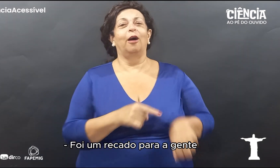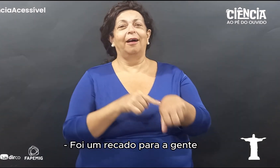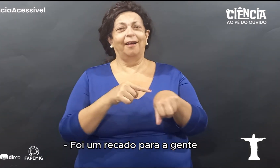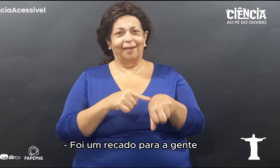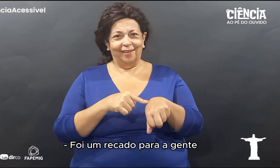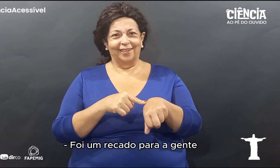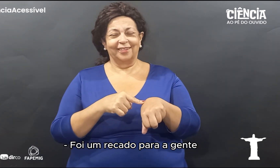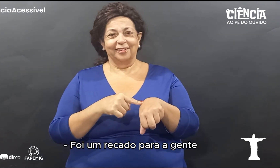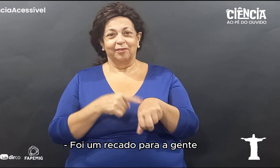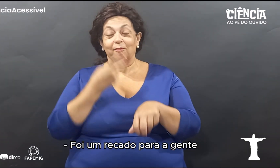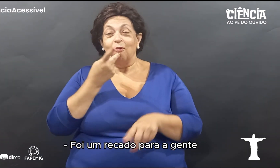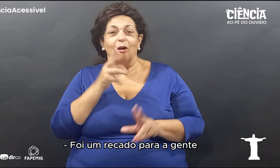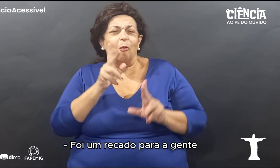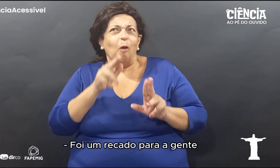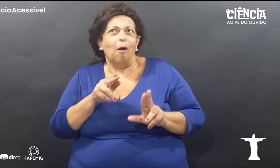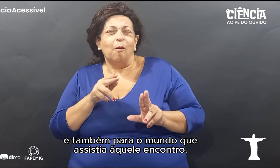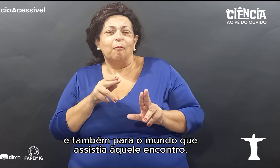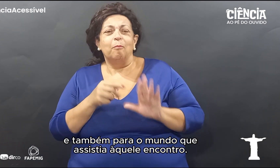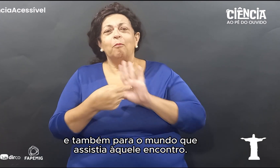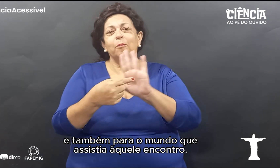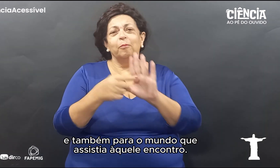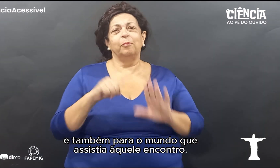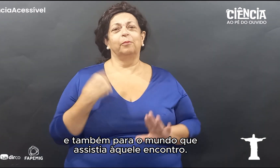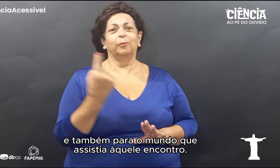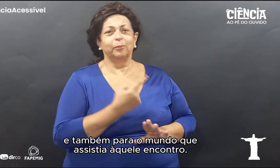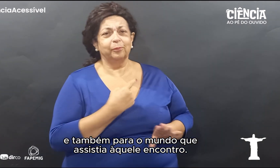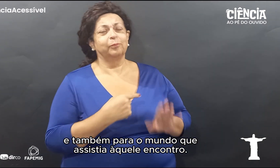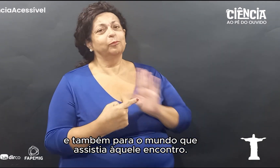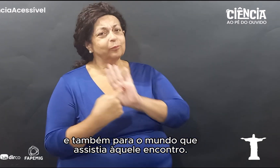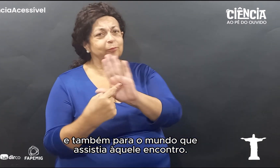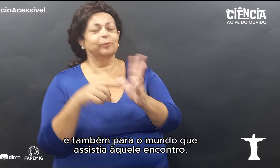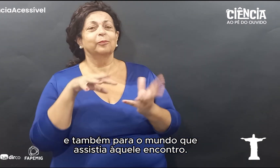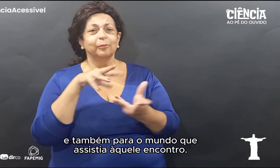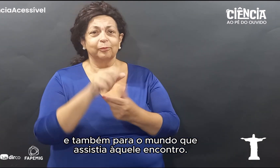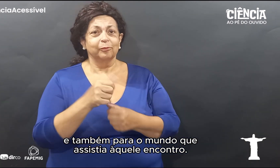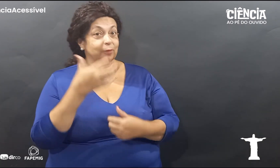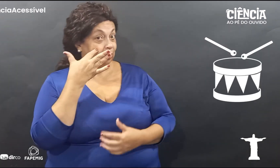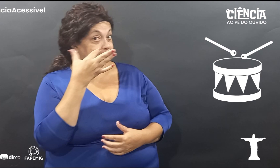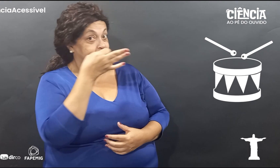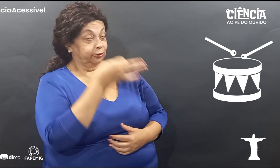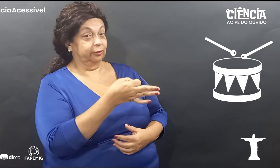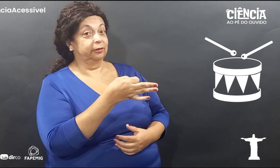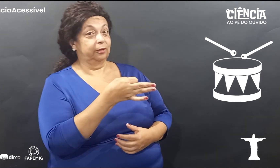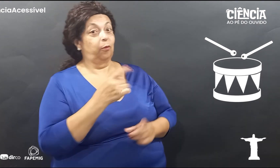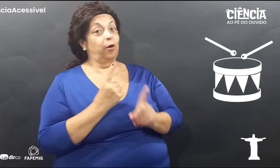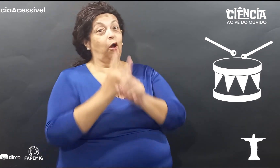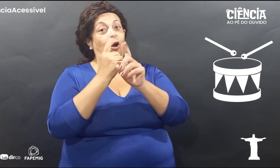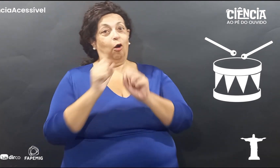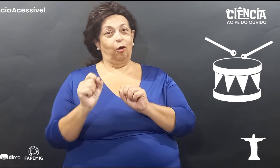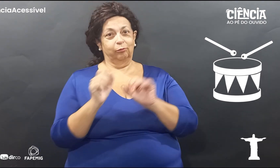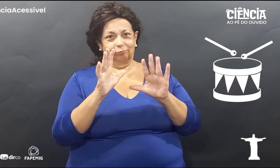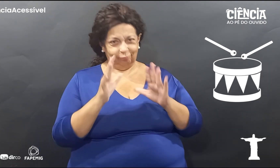tempo. Foi um recado pra gente e também pro mundo que assistia aquele encontro.